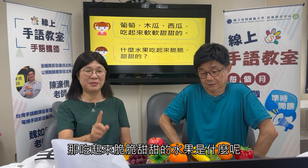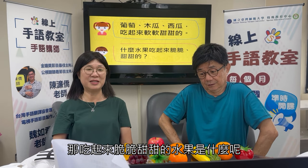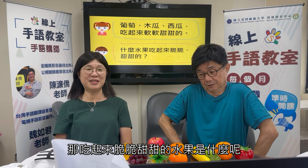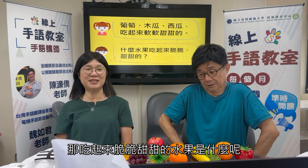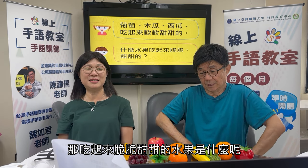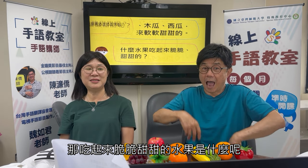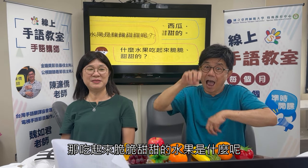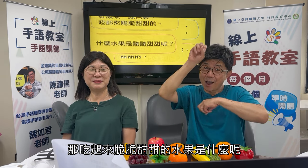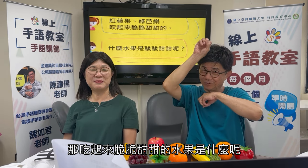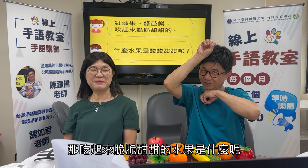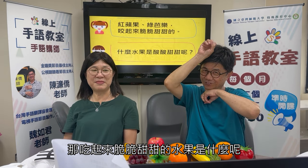呢？